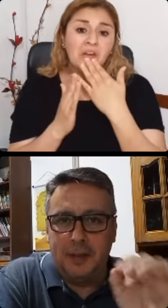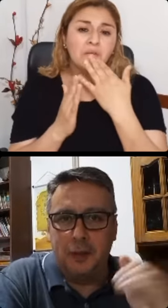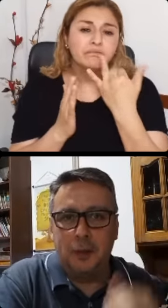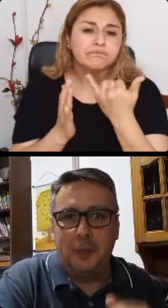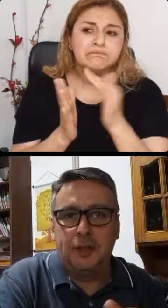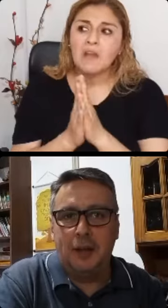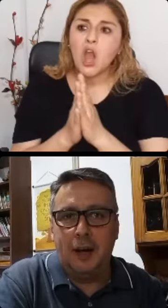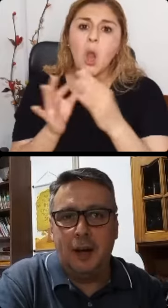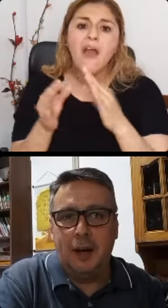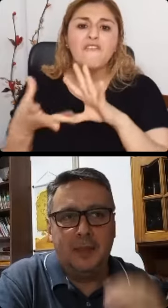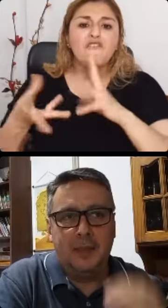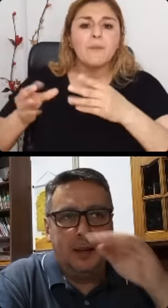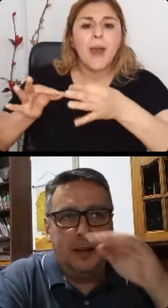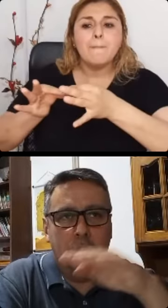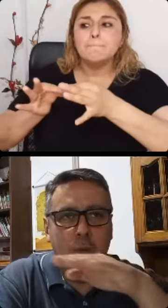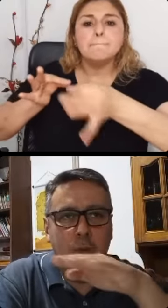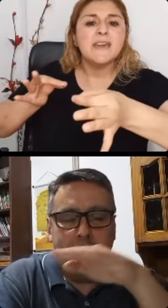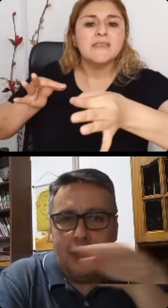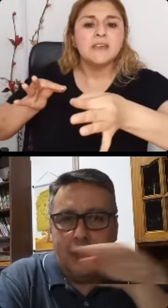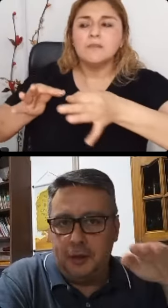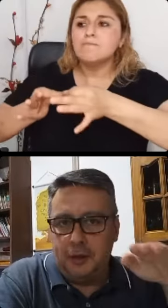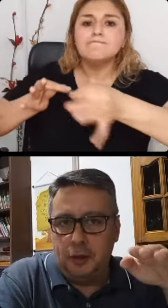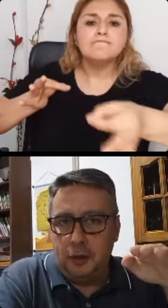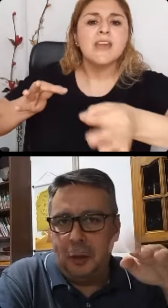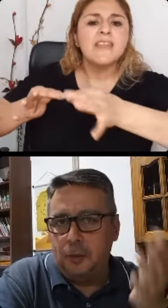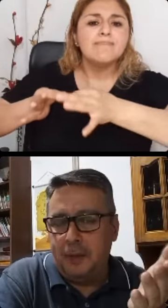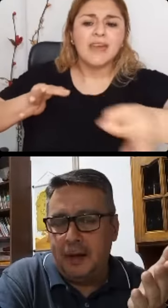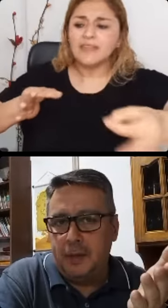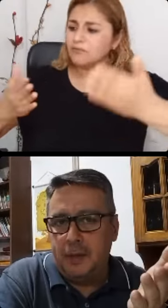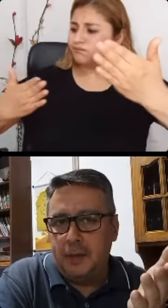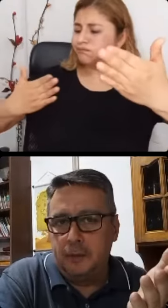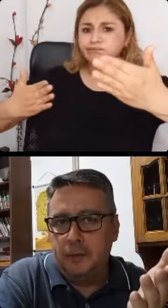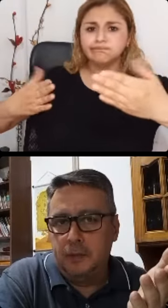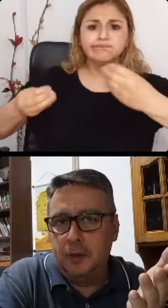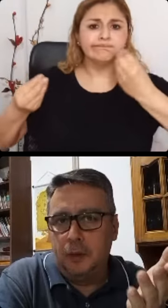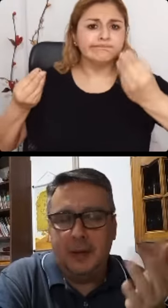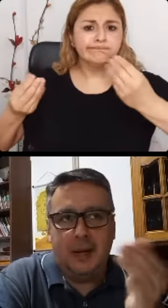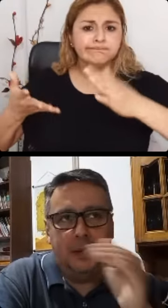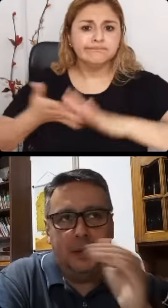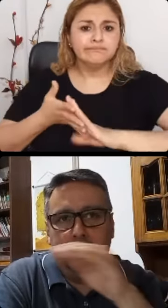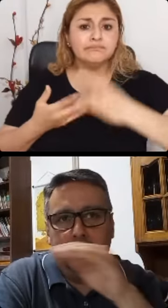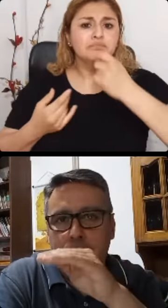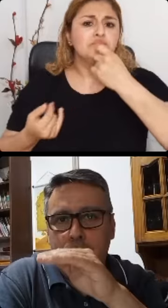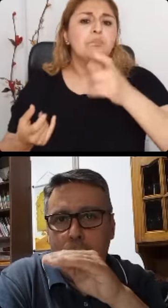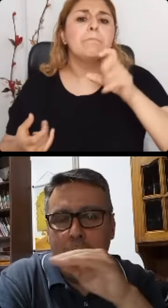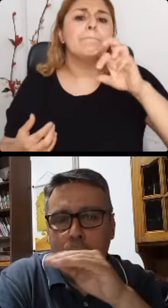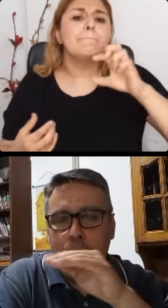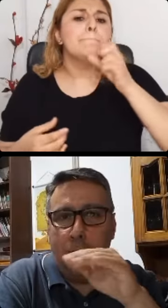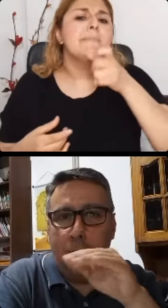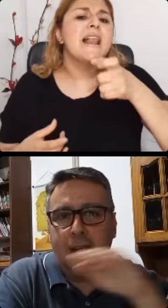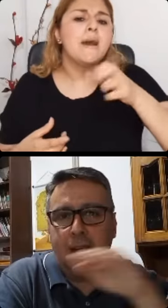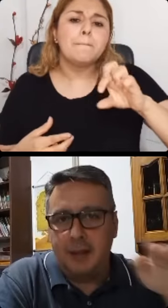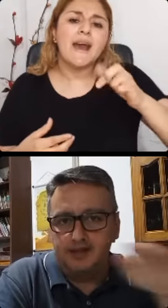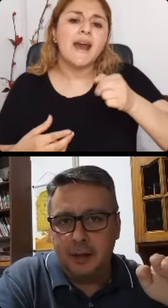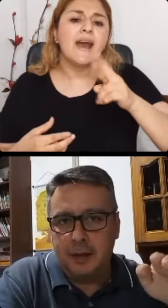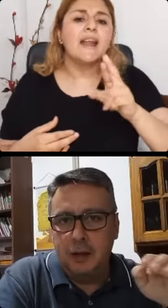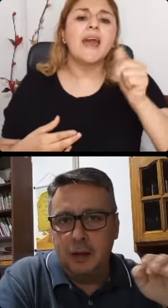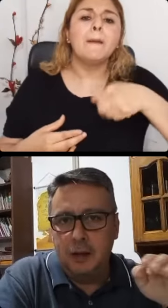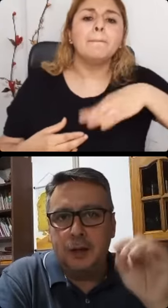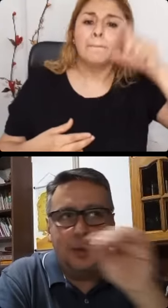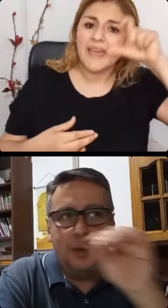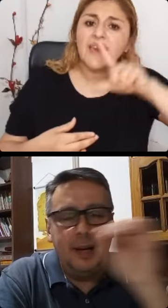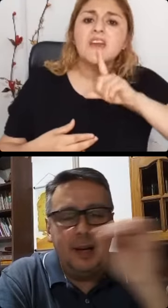en los comentarios yo mencionaba como un parámetro, ¿no? ¿Qué es un parámetro? Un parámetro es un estándar,